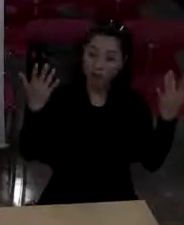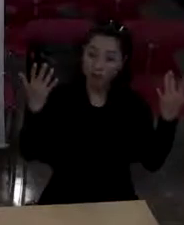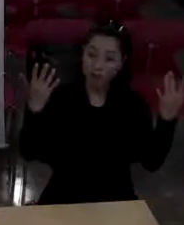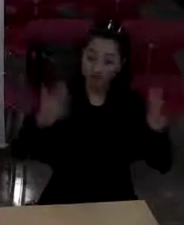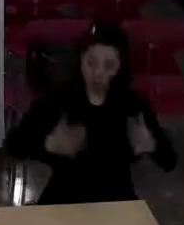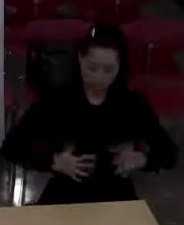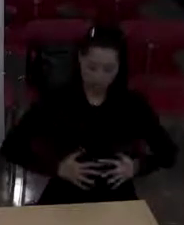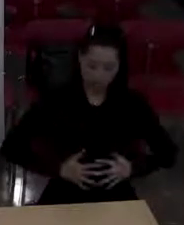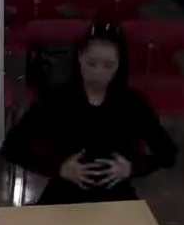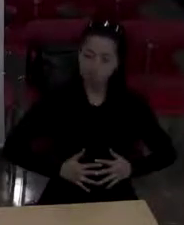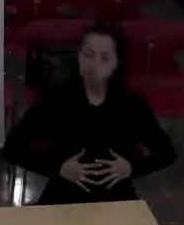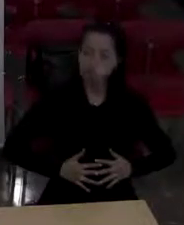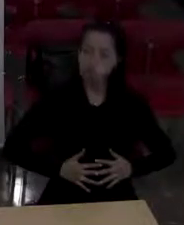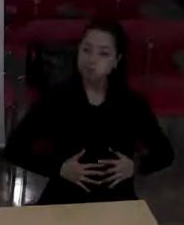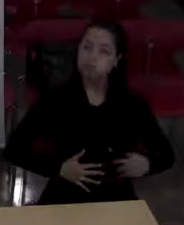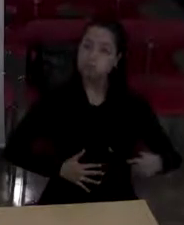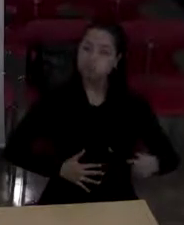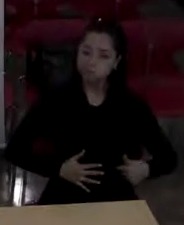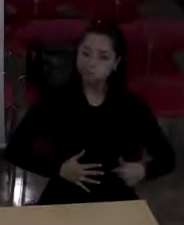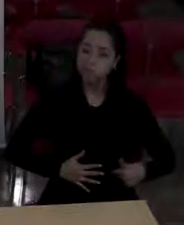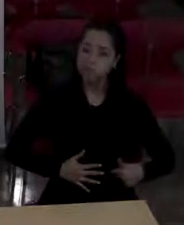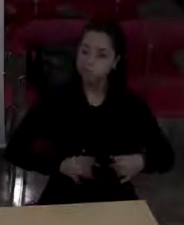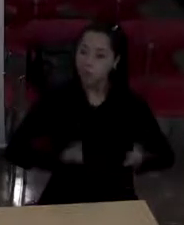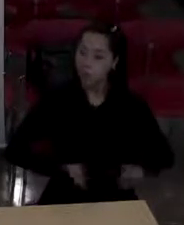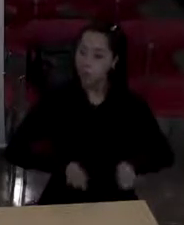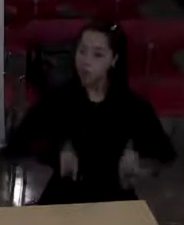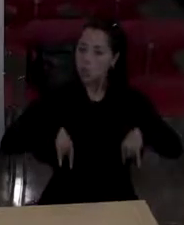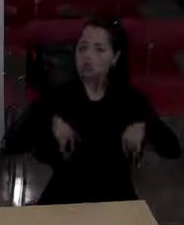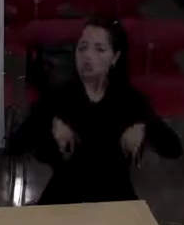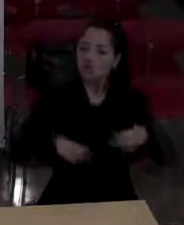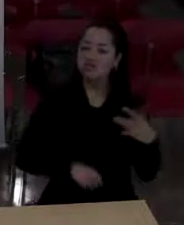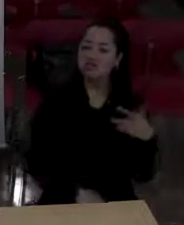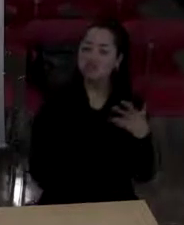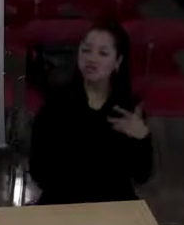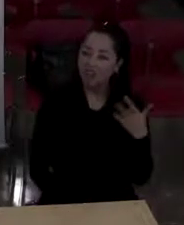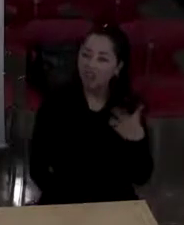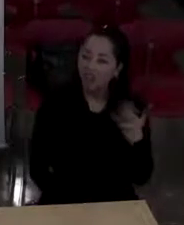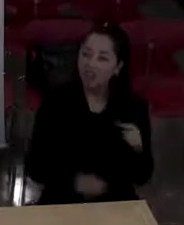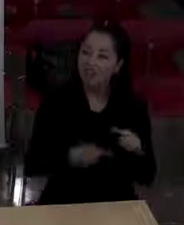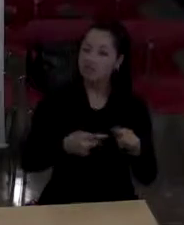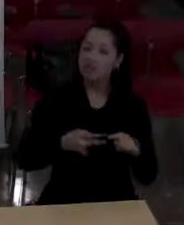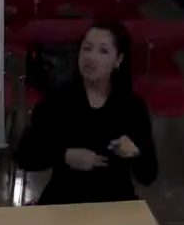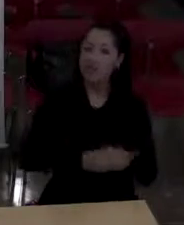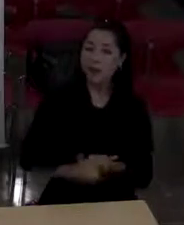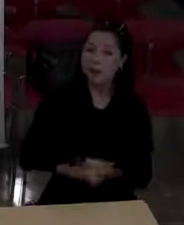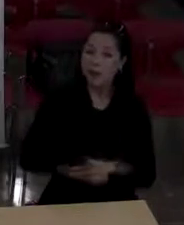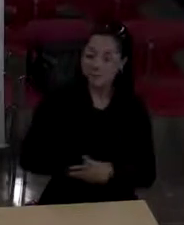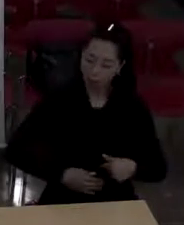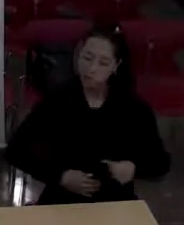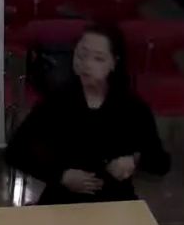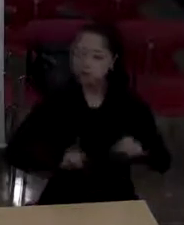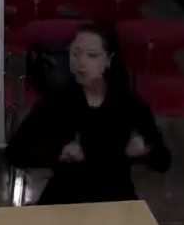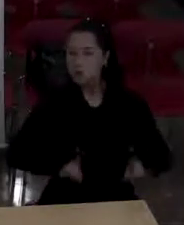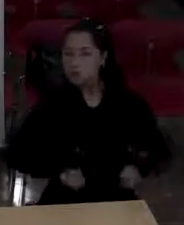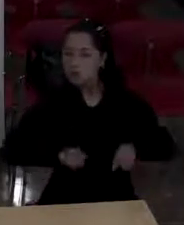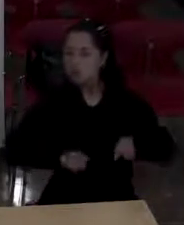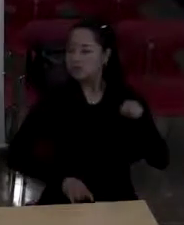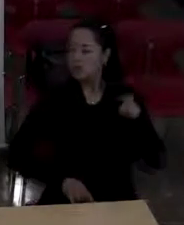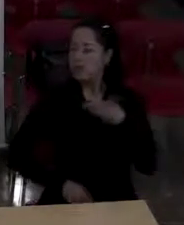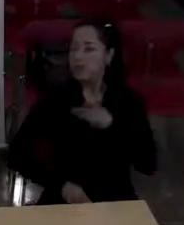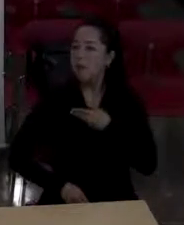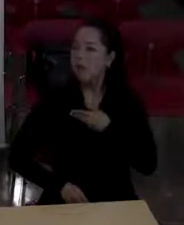a percibir esos estados emocionales, esas conductas afectivas, y todo eso ya empieza a involucrar